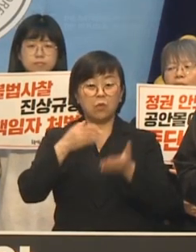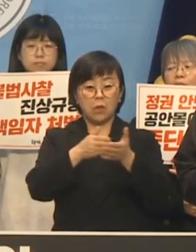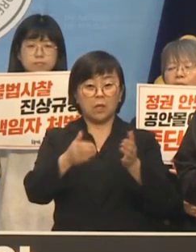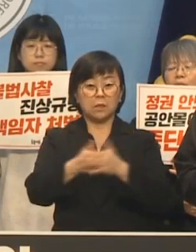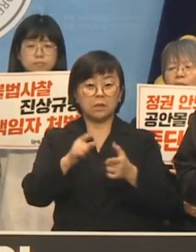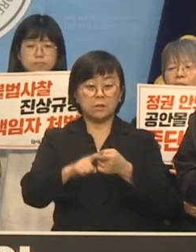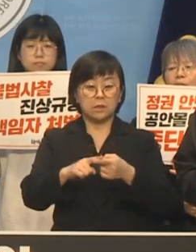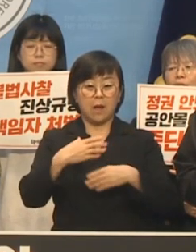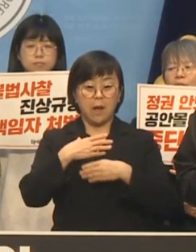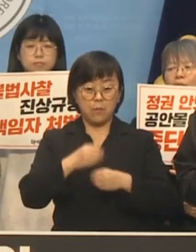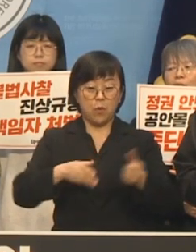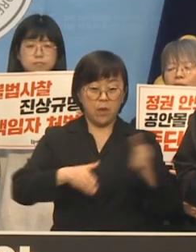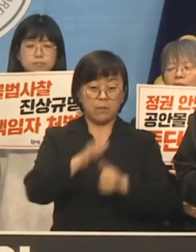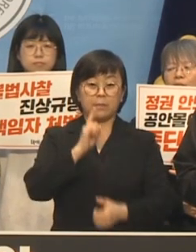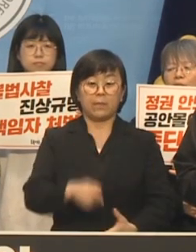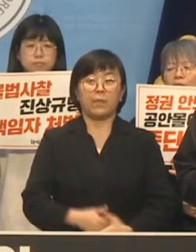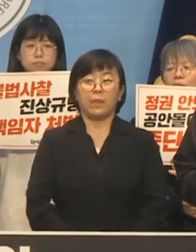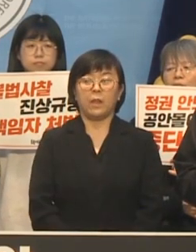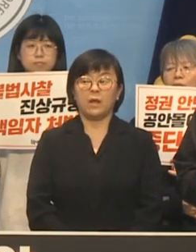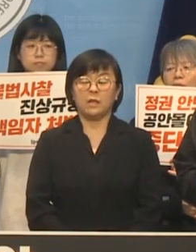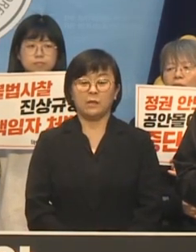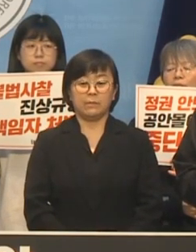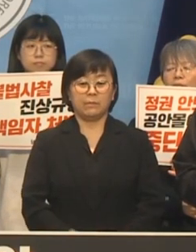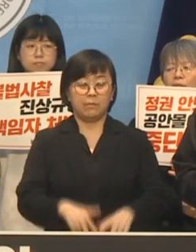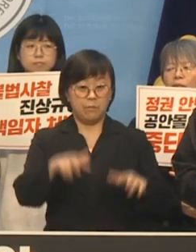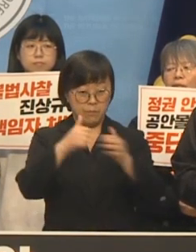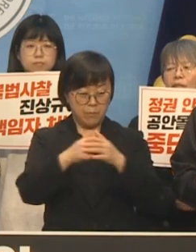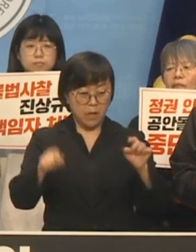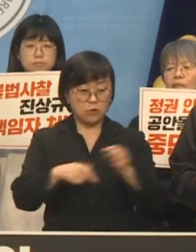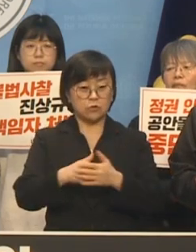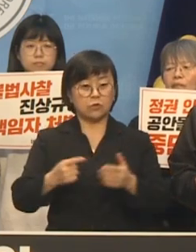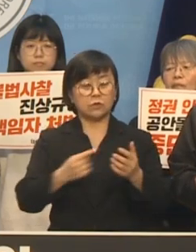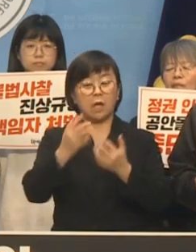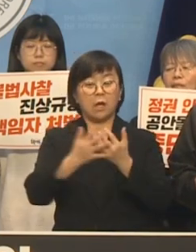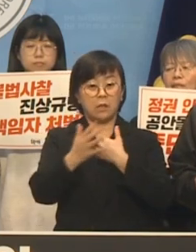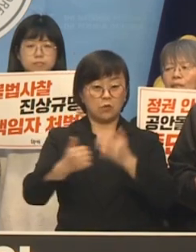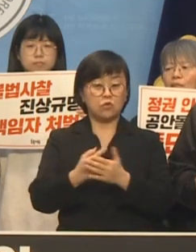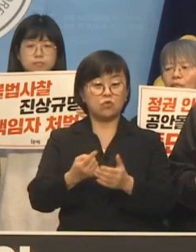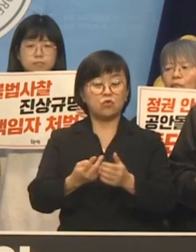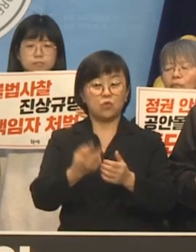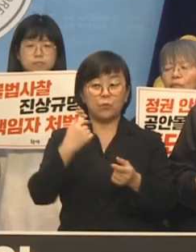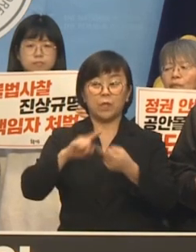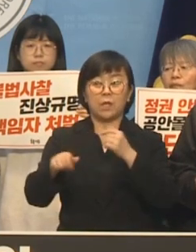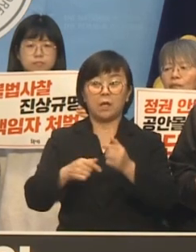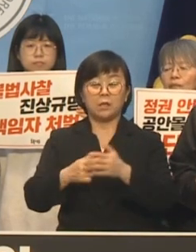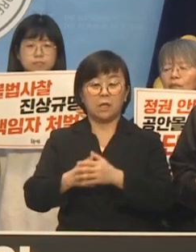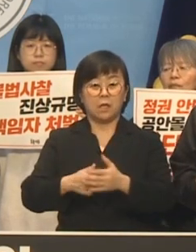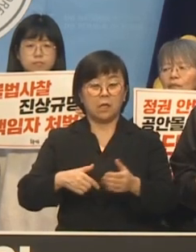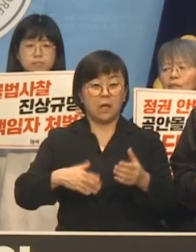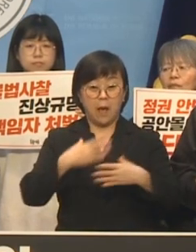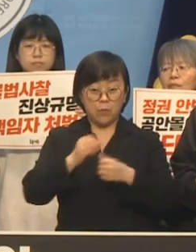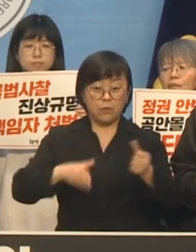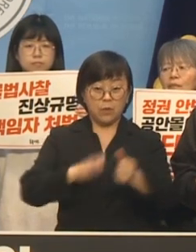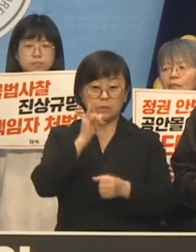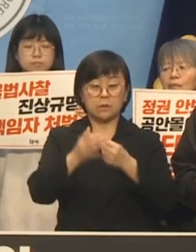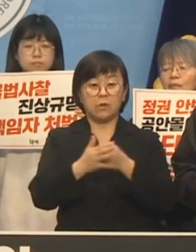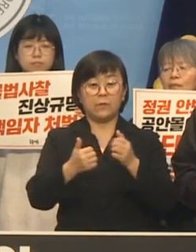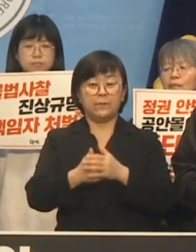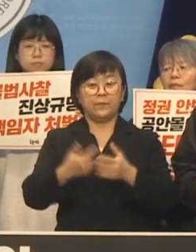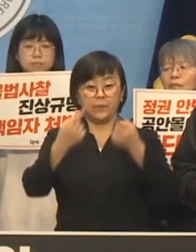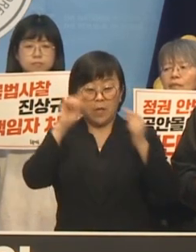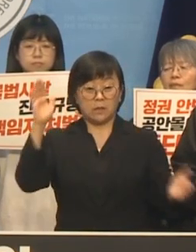그것이 안보 위해입니까? 매주 윤석열 탄핵 촛불에 나간 것이 안보 위해입니까?